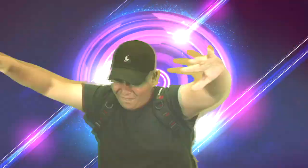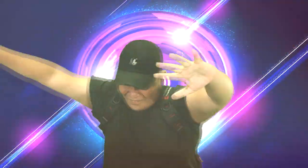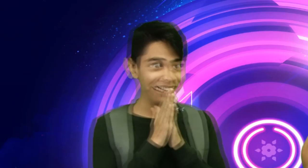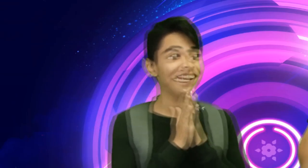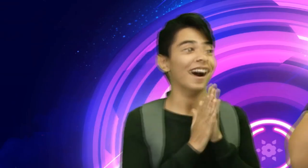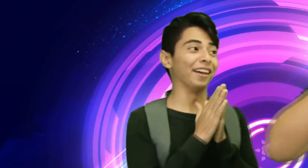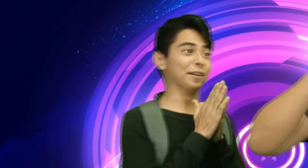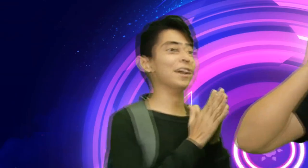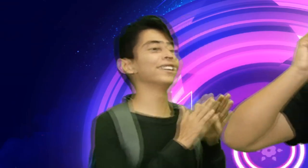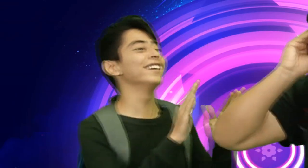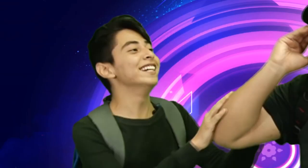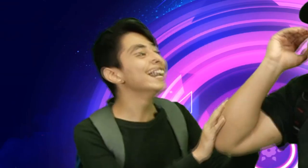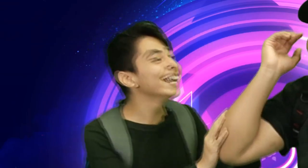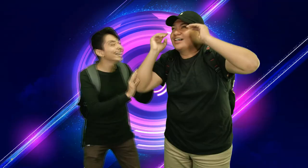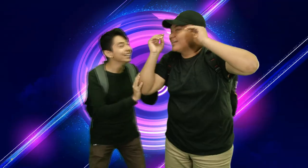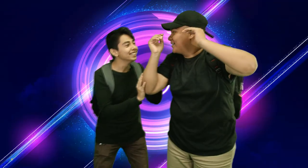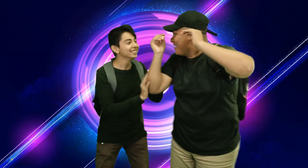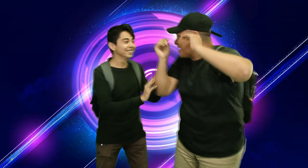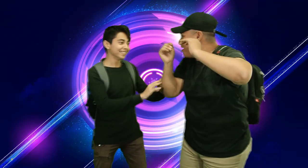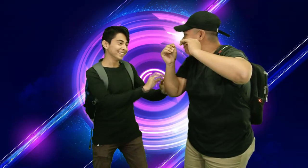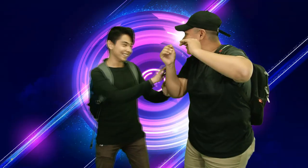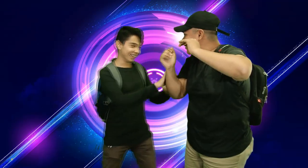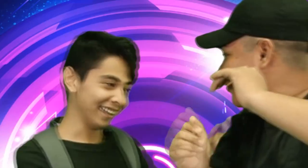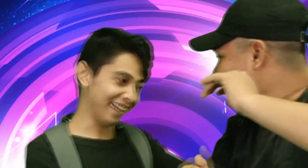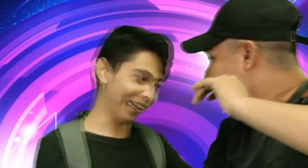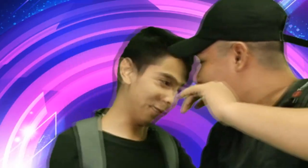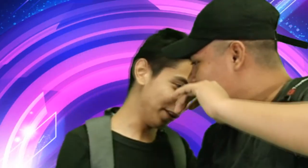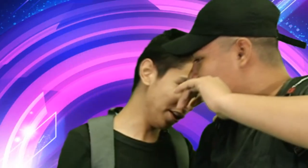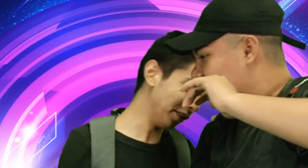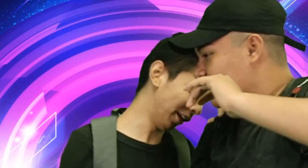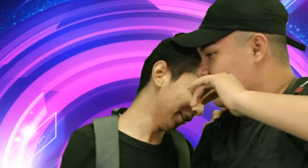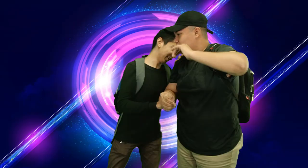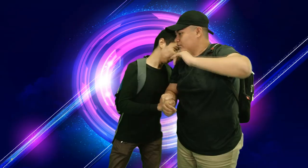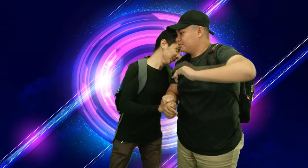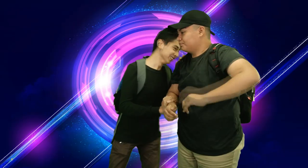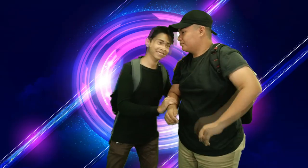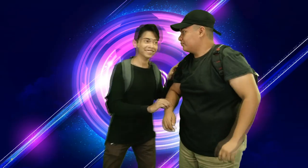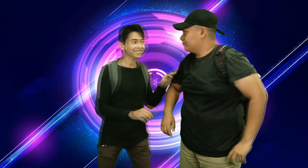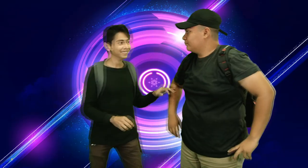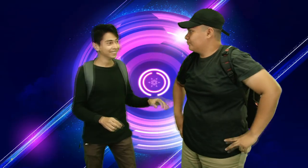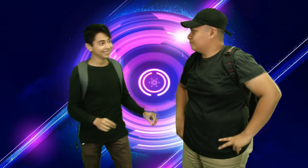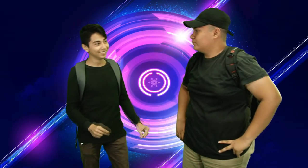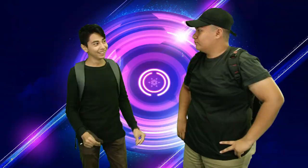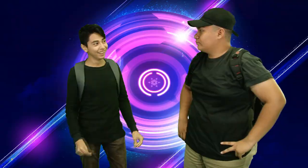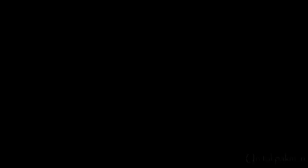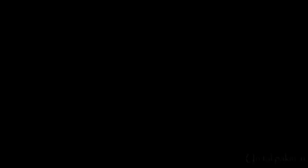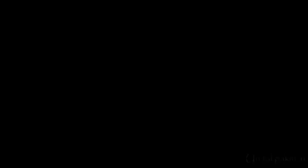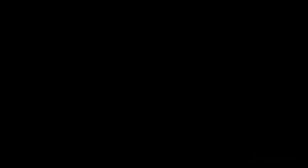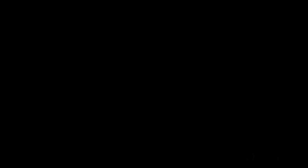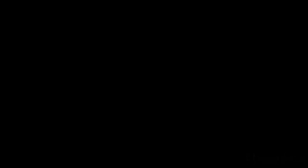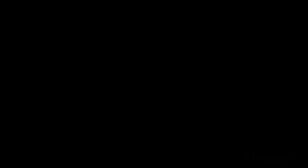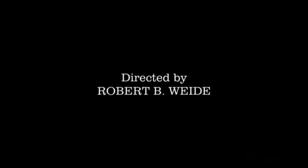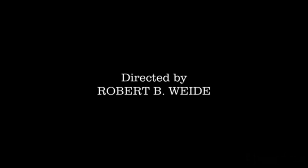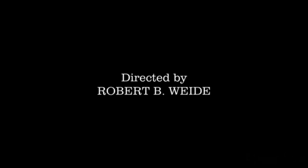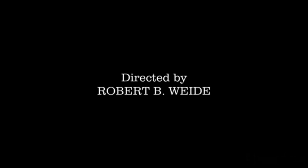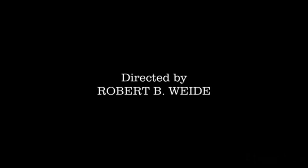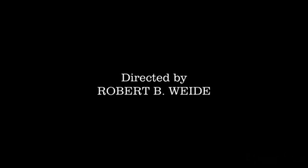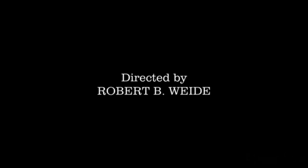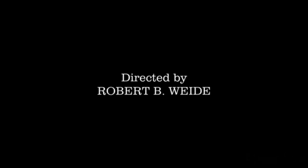no tiene que ver a la finita insalud o no